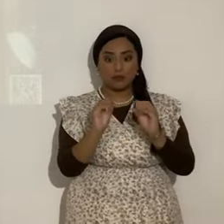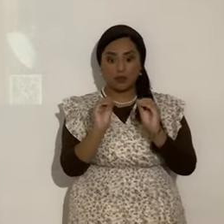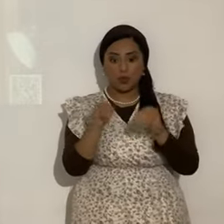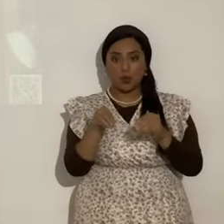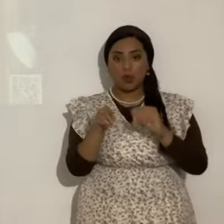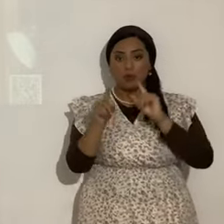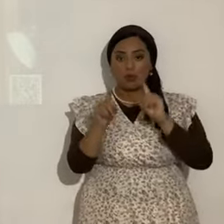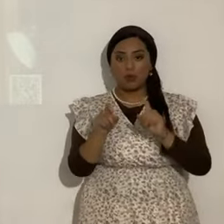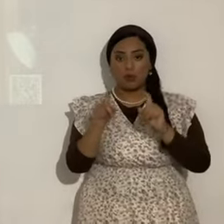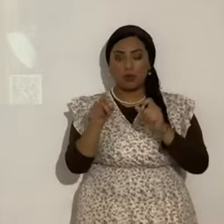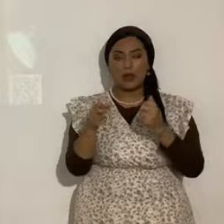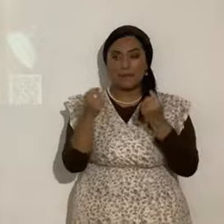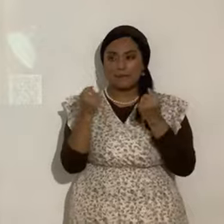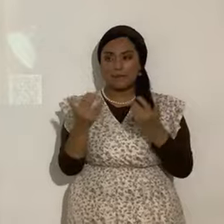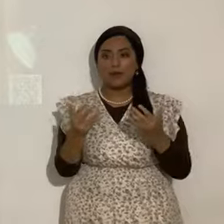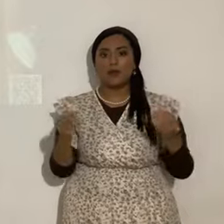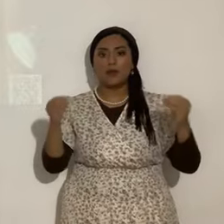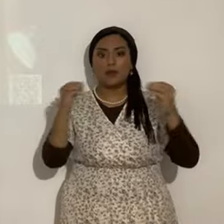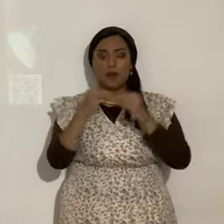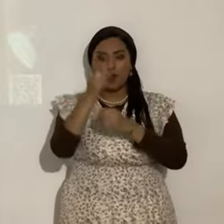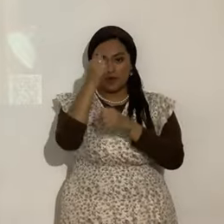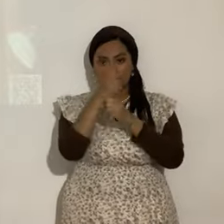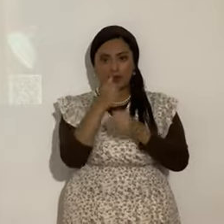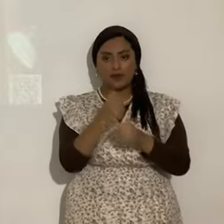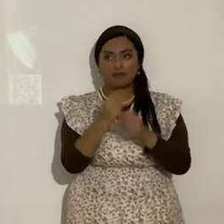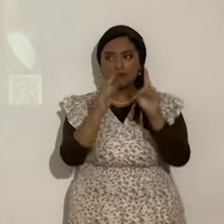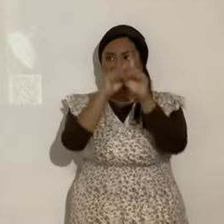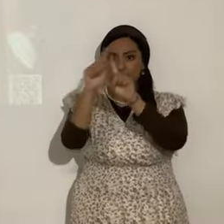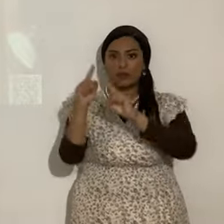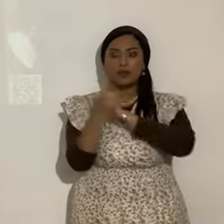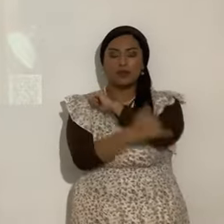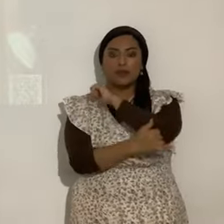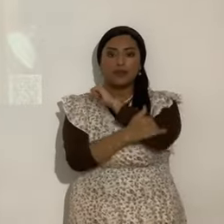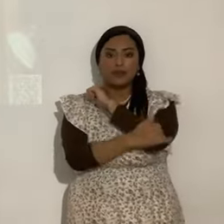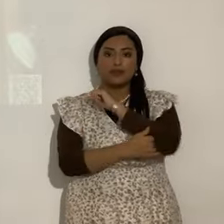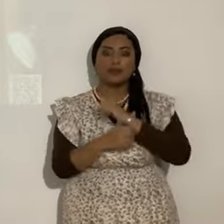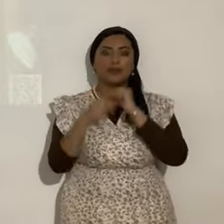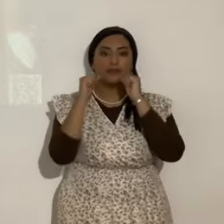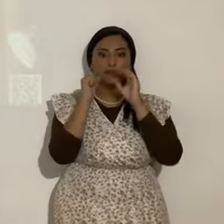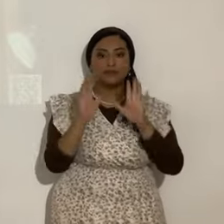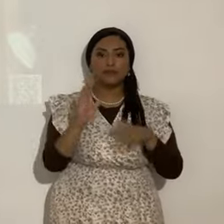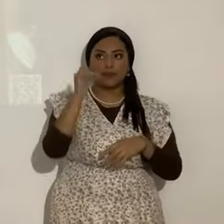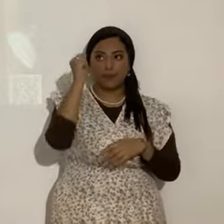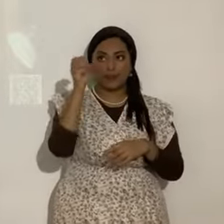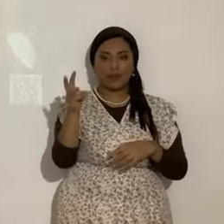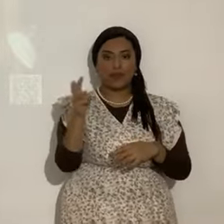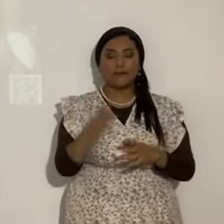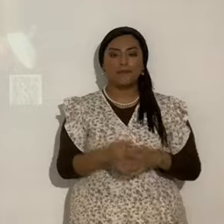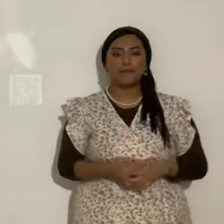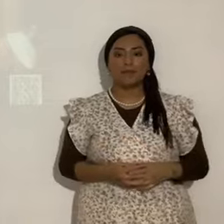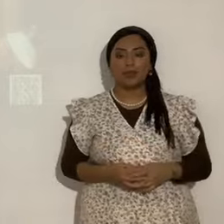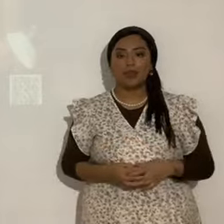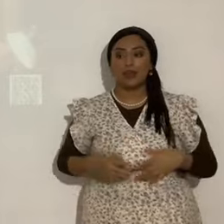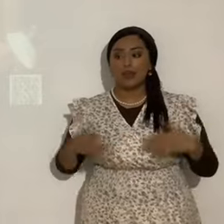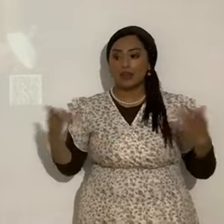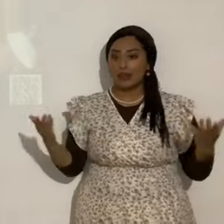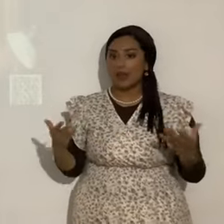Constaron su examen. Hermanos de otros países. Bendito es el abacados. Por todos los que estudian Torah. Aquí está el código